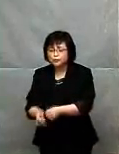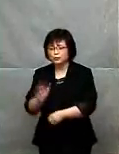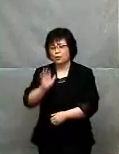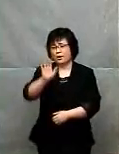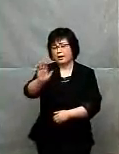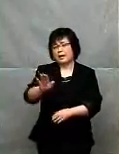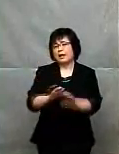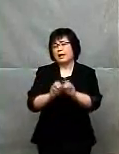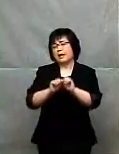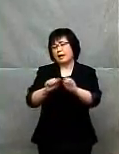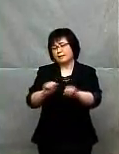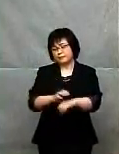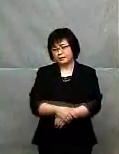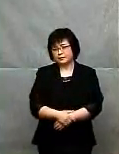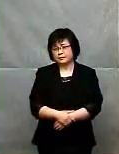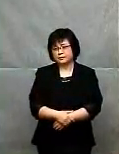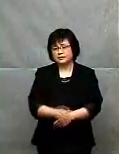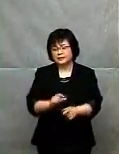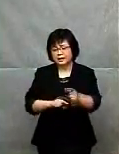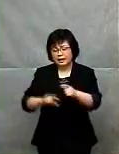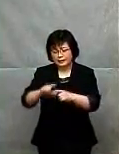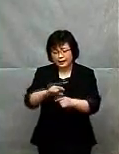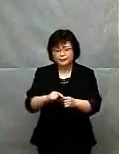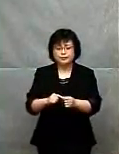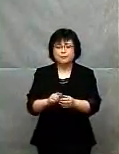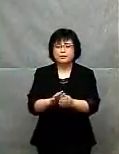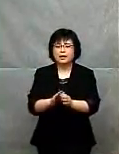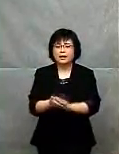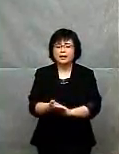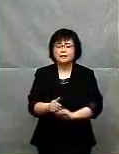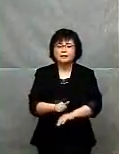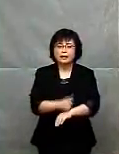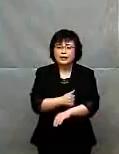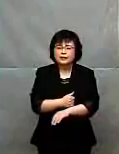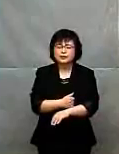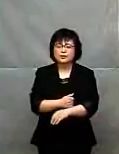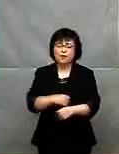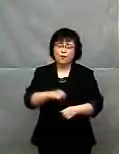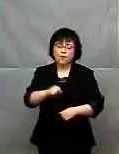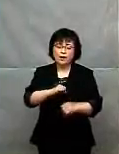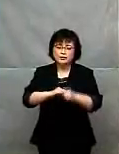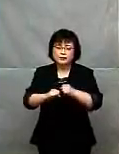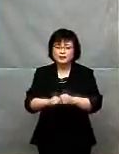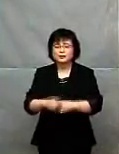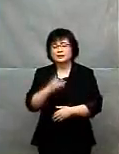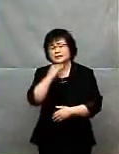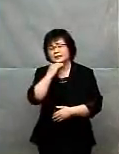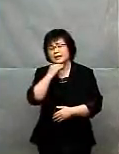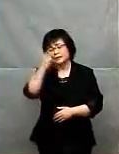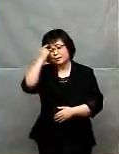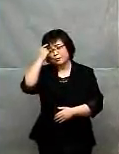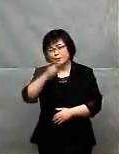開催されます。さらなる本県選手の活躍に大いに期待したいと思います。